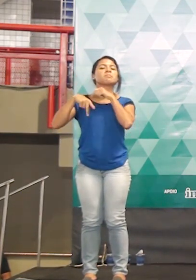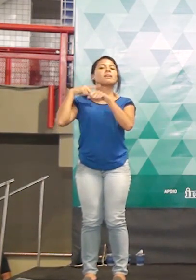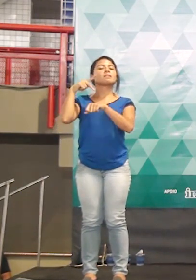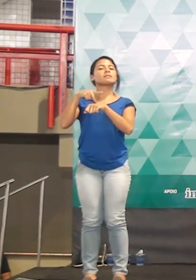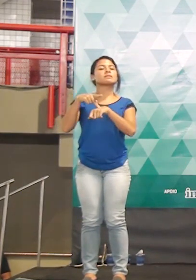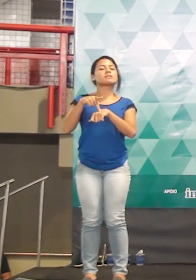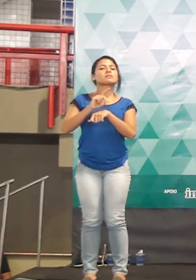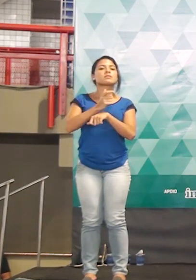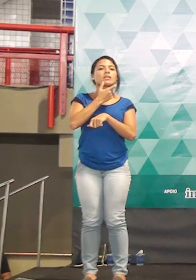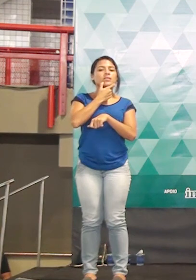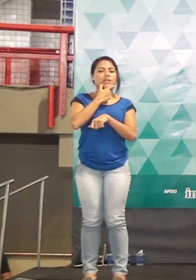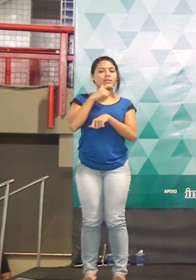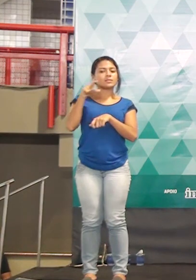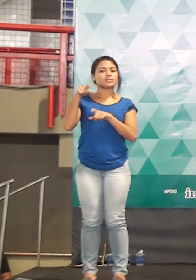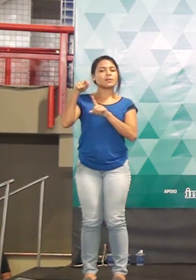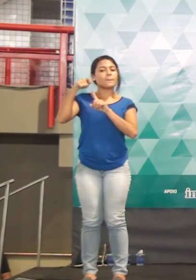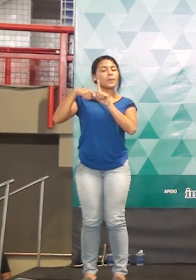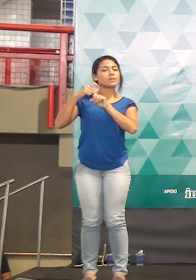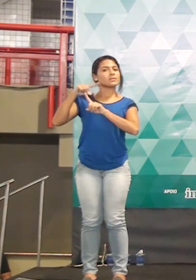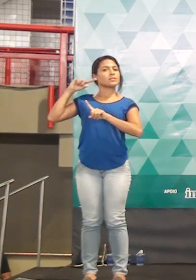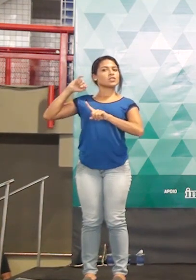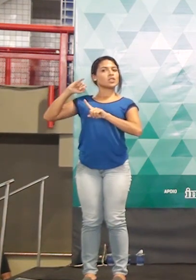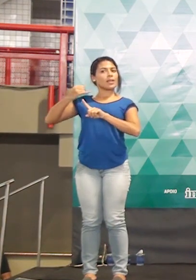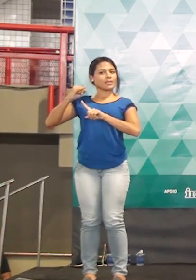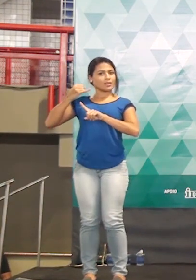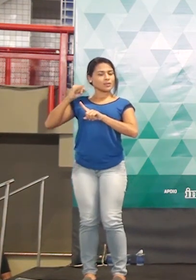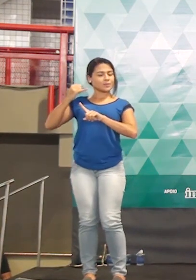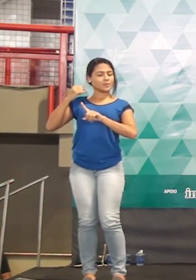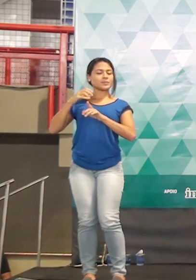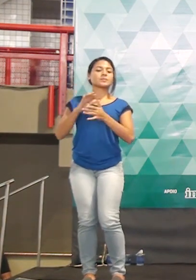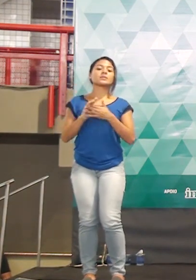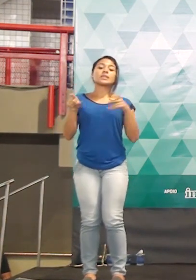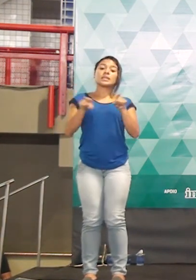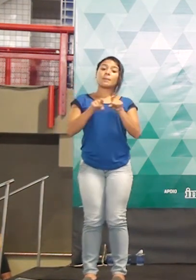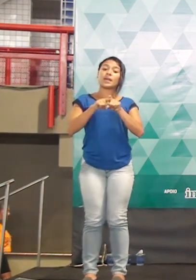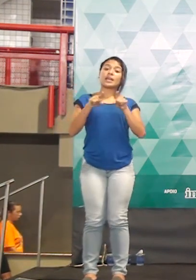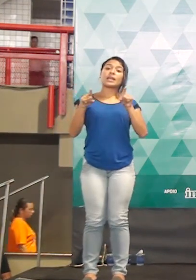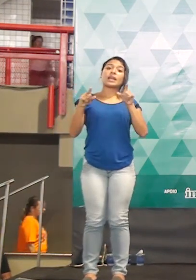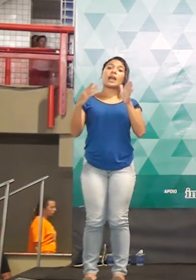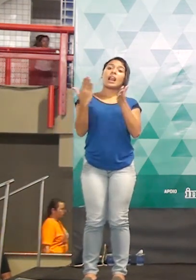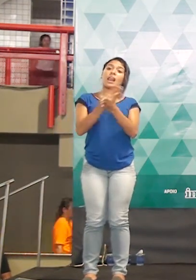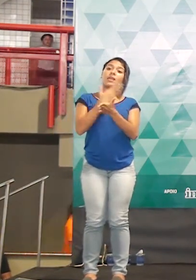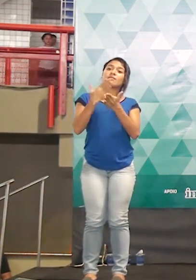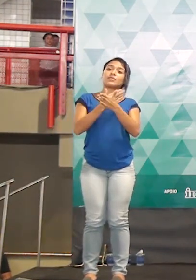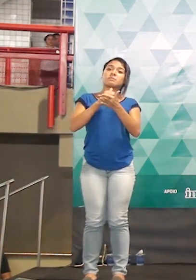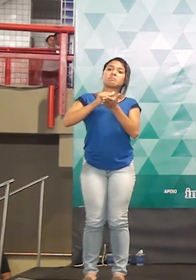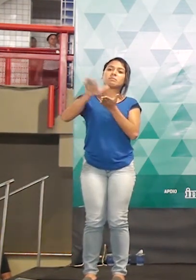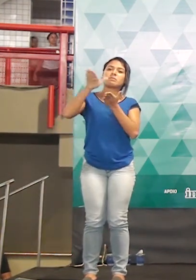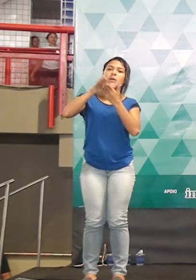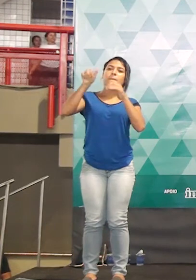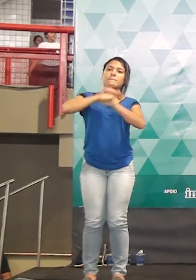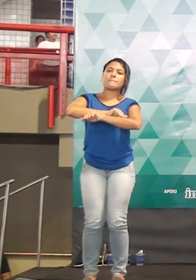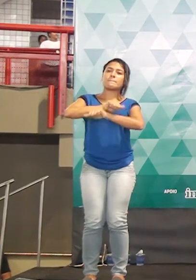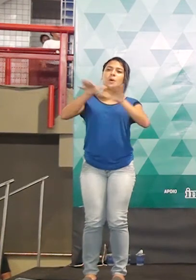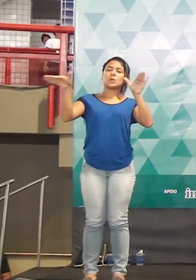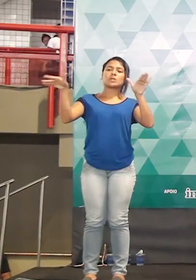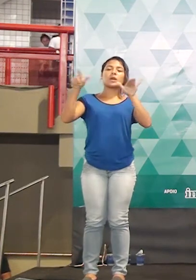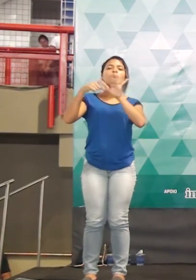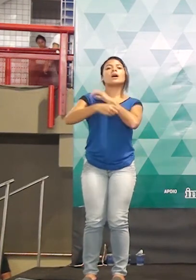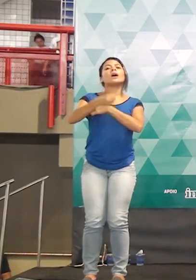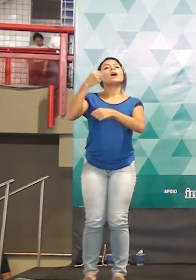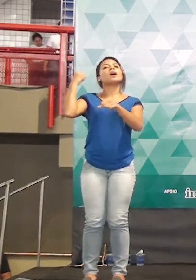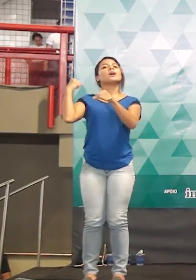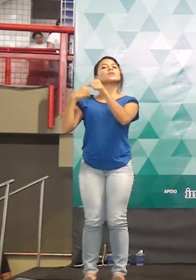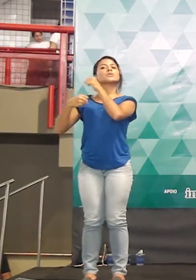ano. E o último livro dele, ele publicou em novembro do ano passado. Esse livro só chegou ao Brasil nesse ano também,